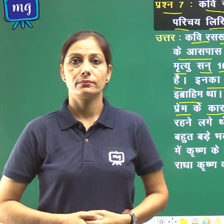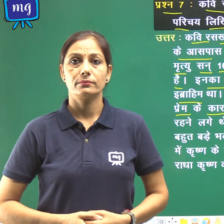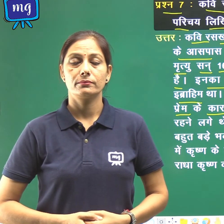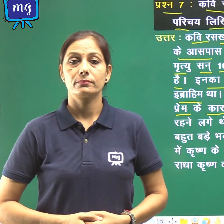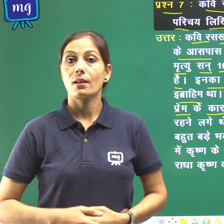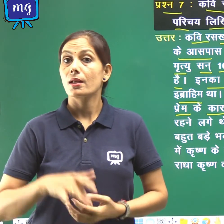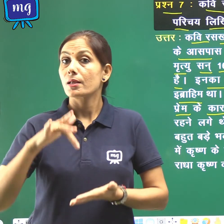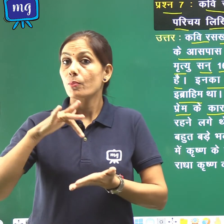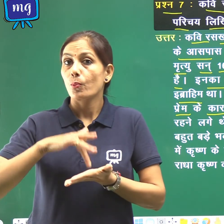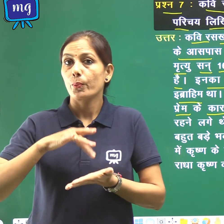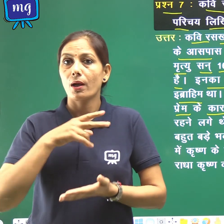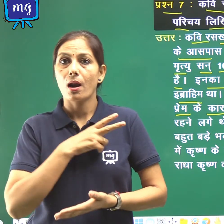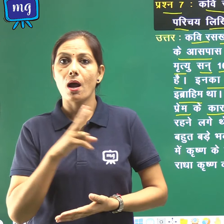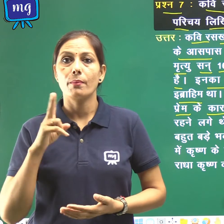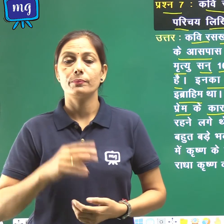ब्रजभूमि में